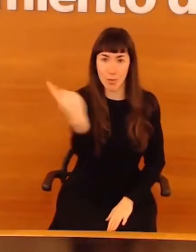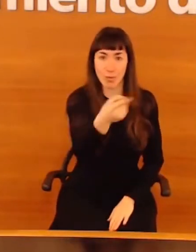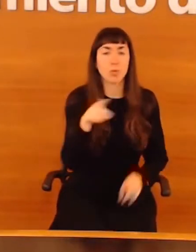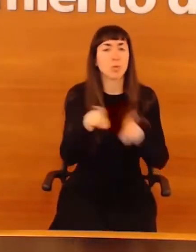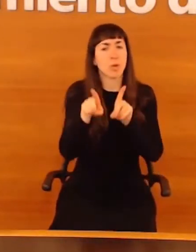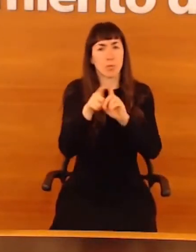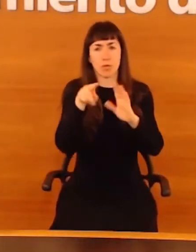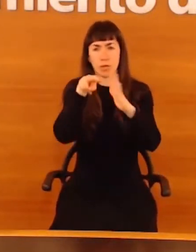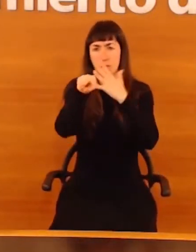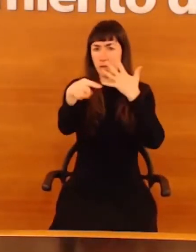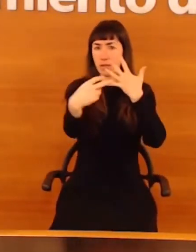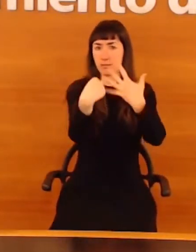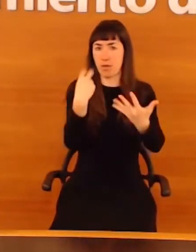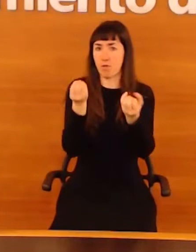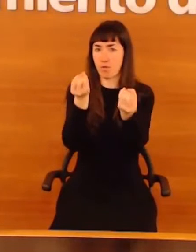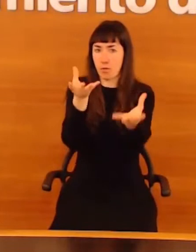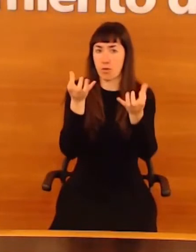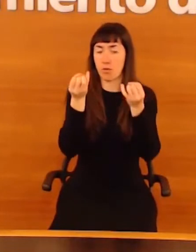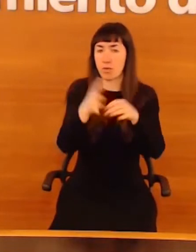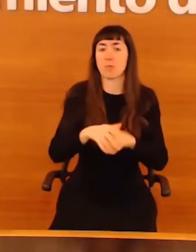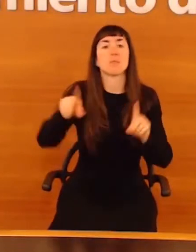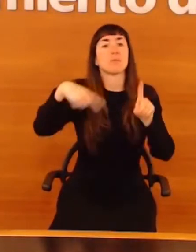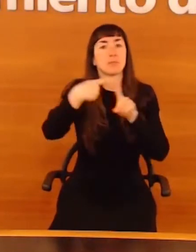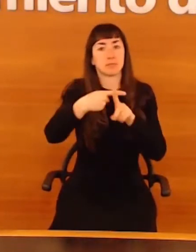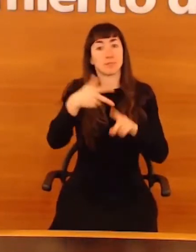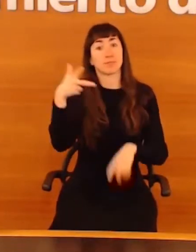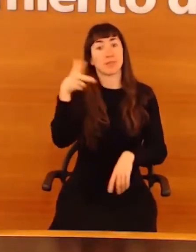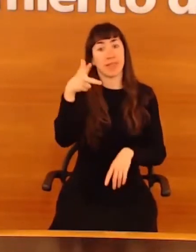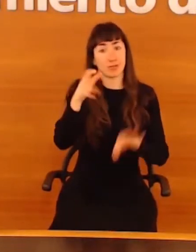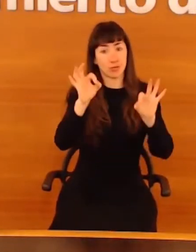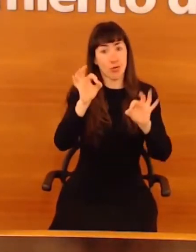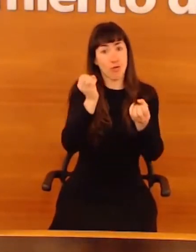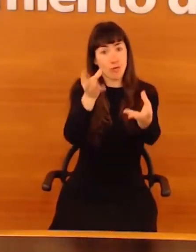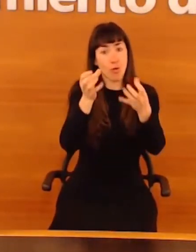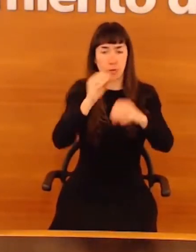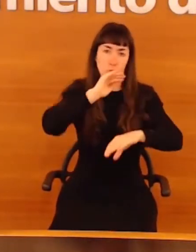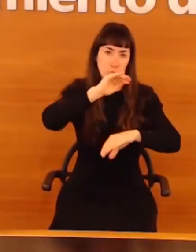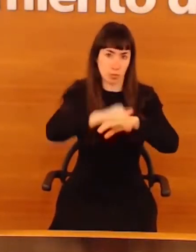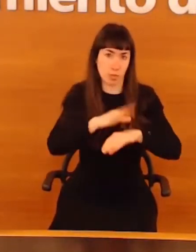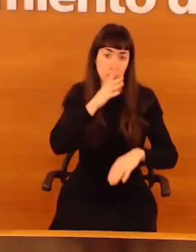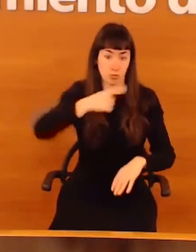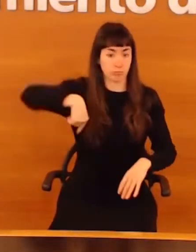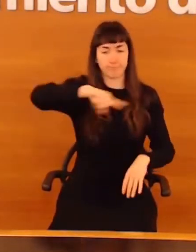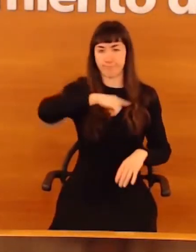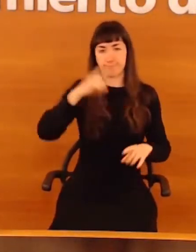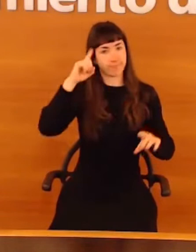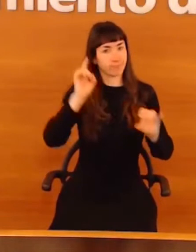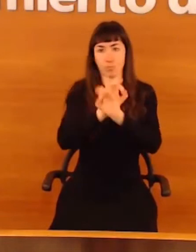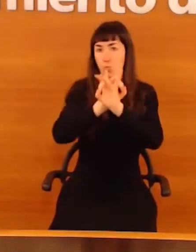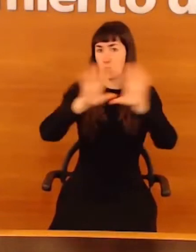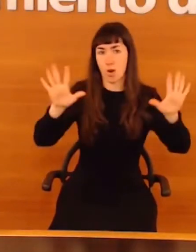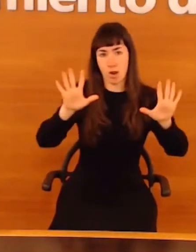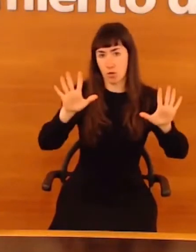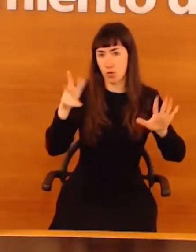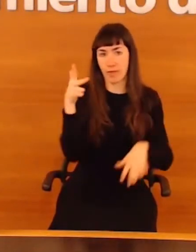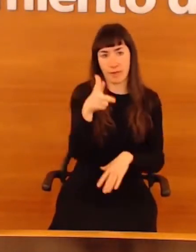transparencia informativa y de cumplimiento del derecho a la información que entendemos desde este equipo de gobierno que siempre se